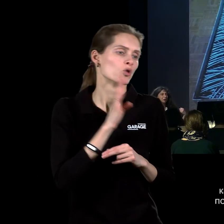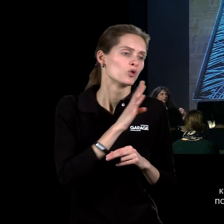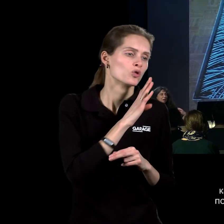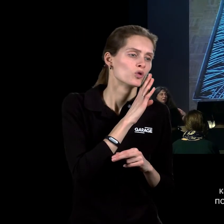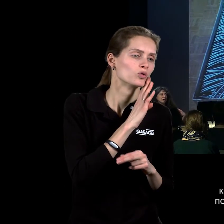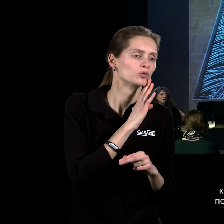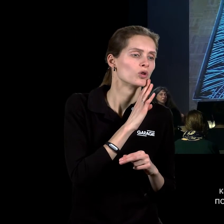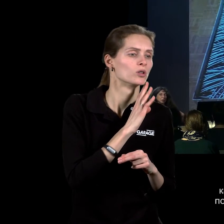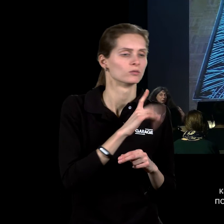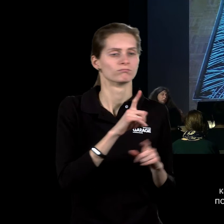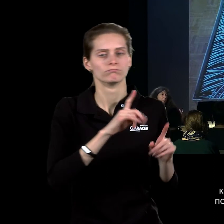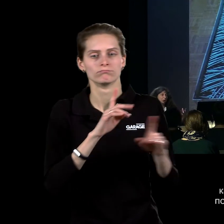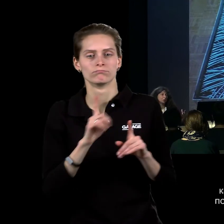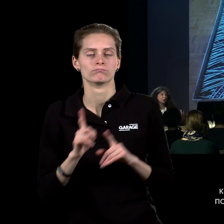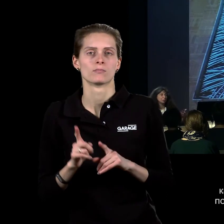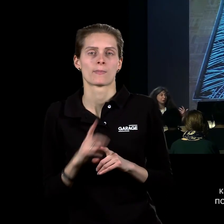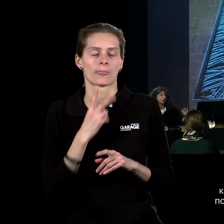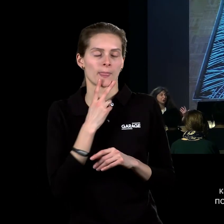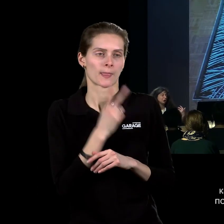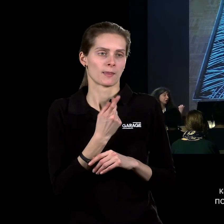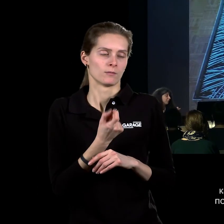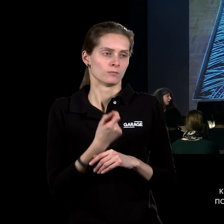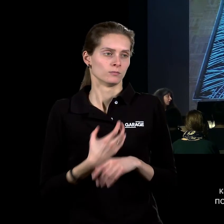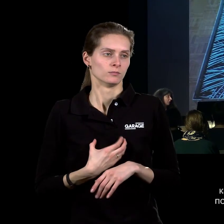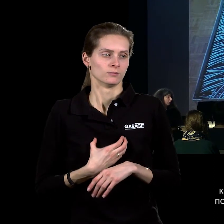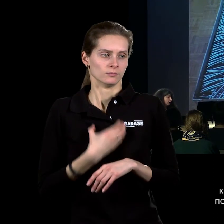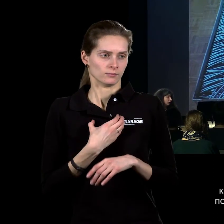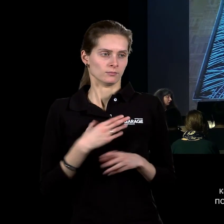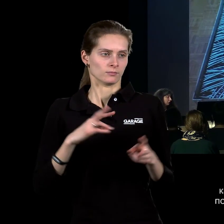вообще выглядят как некое такое пугающее превращение